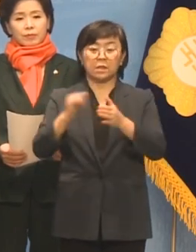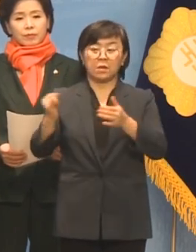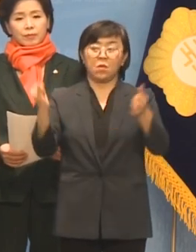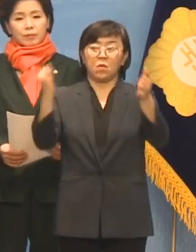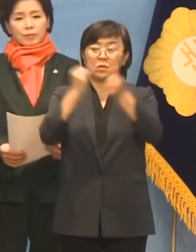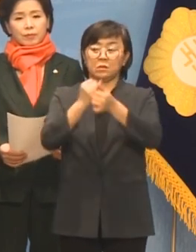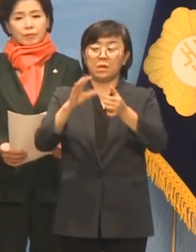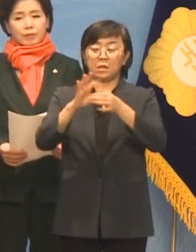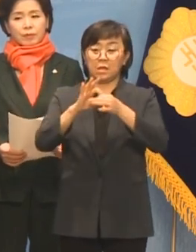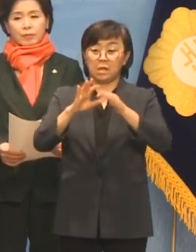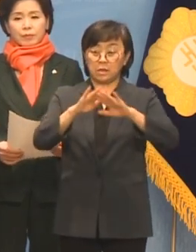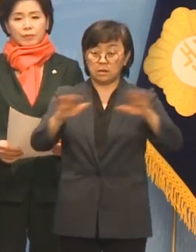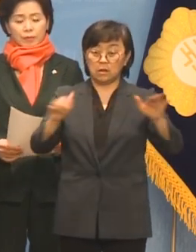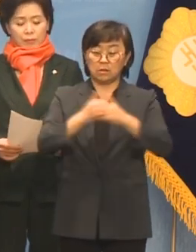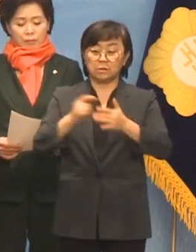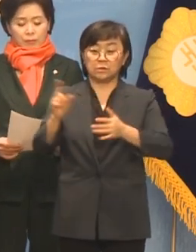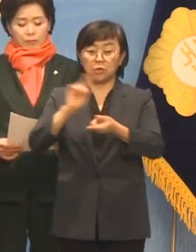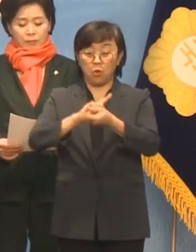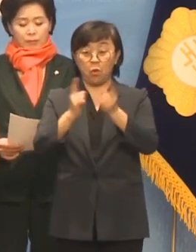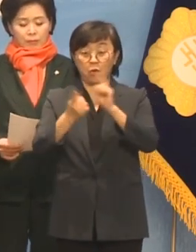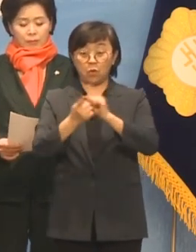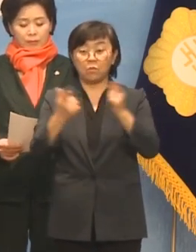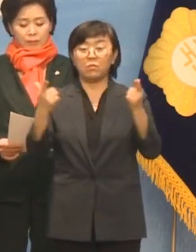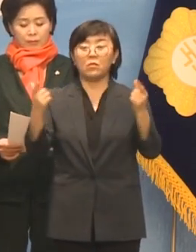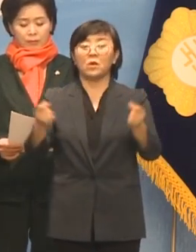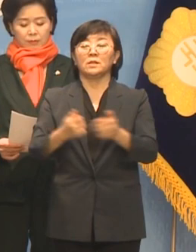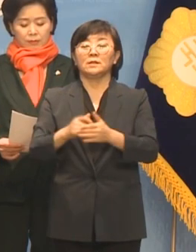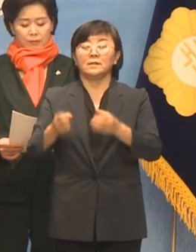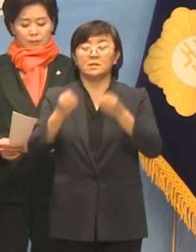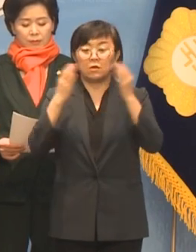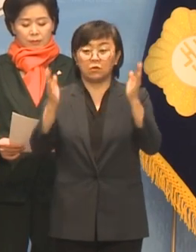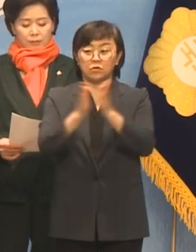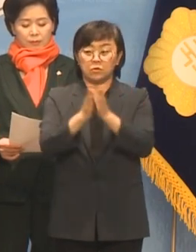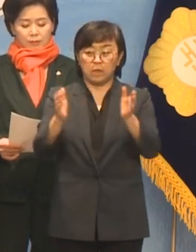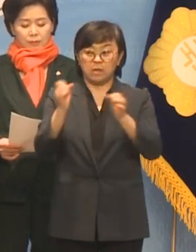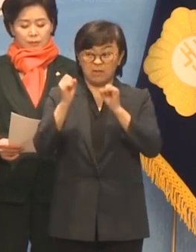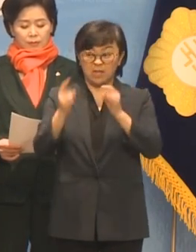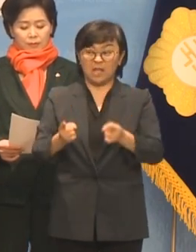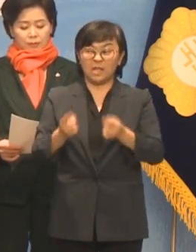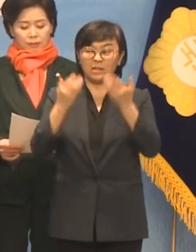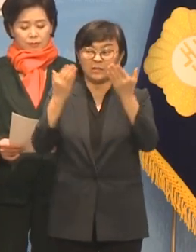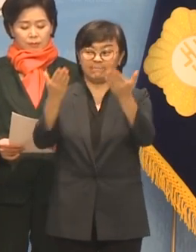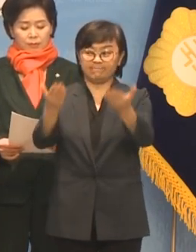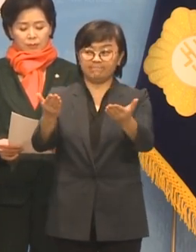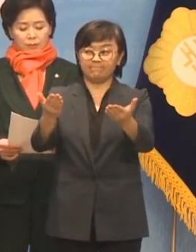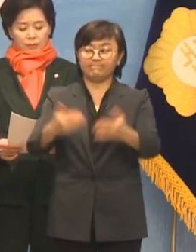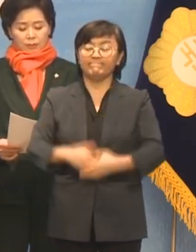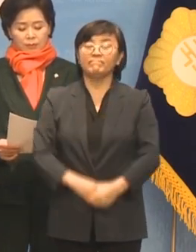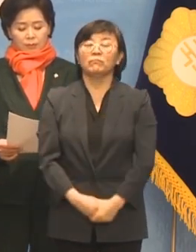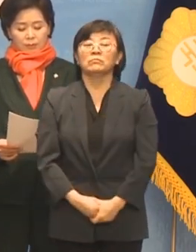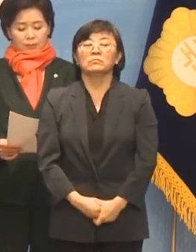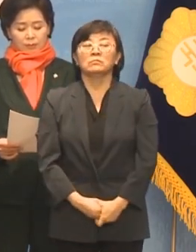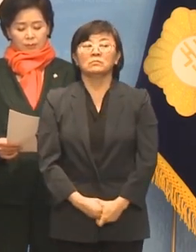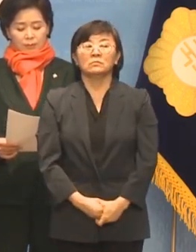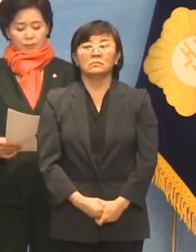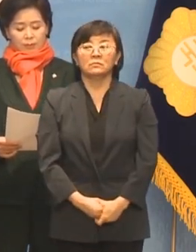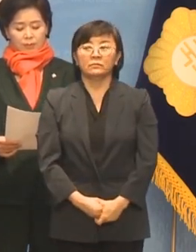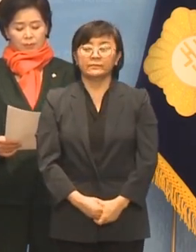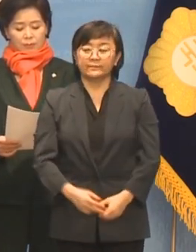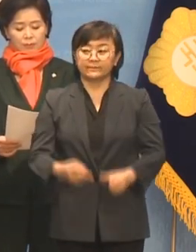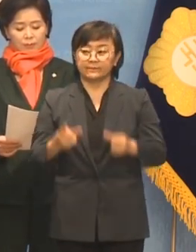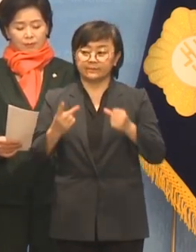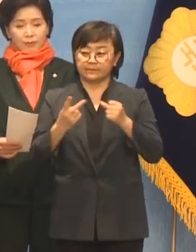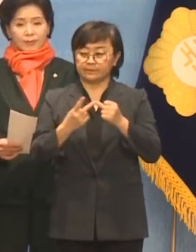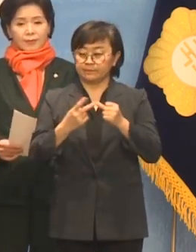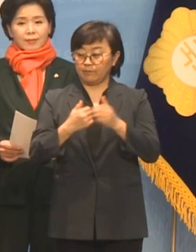혼인관계를 해소하여 양 당사자 모두 새 출발할 기회를 부여하고자 함입니다.